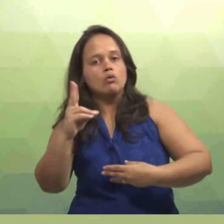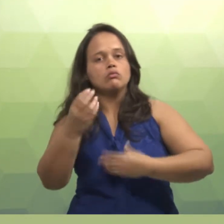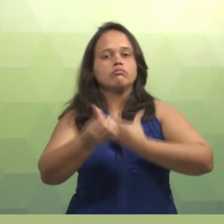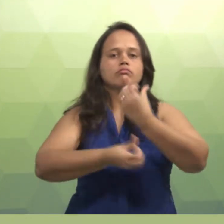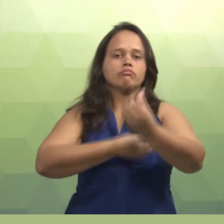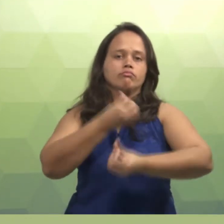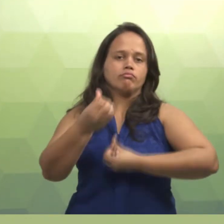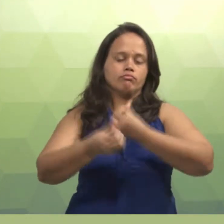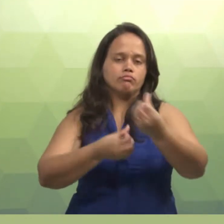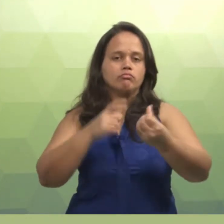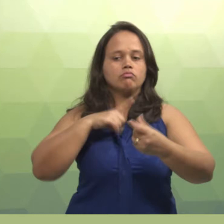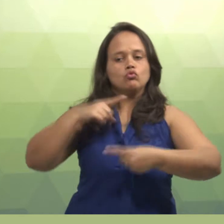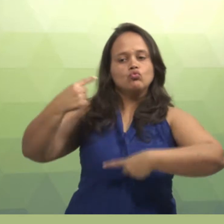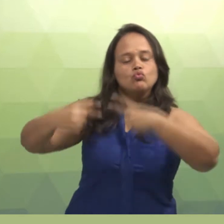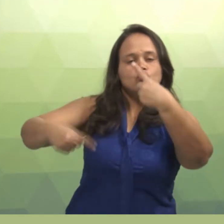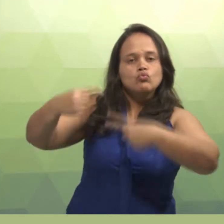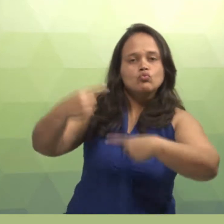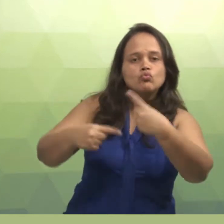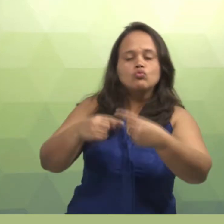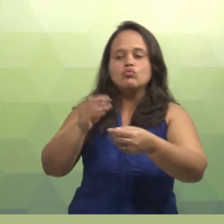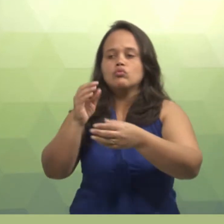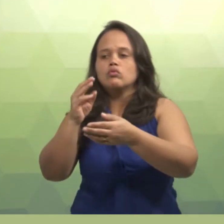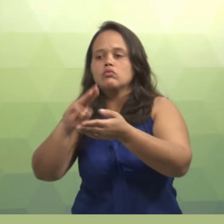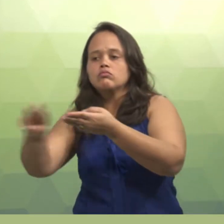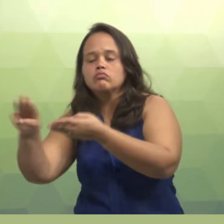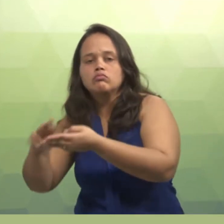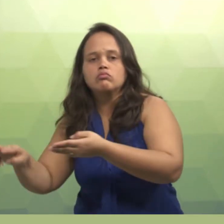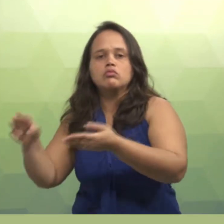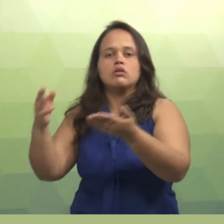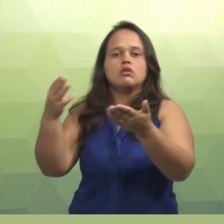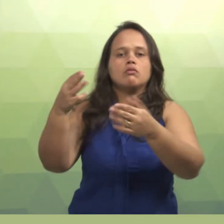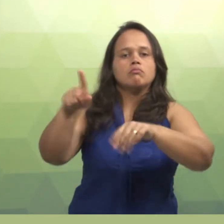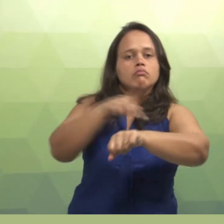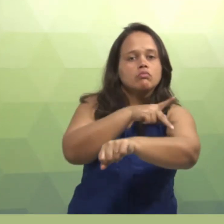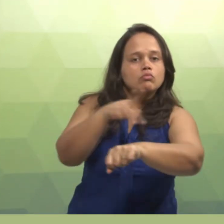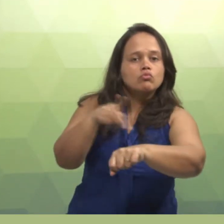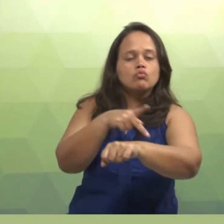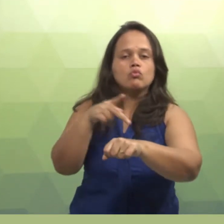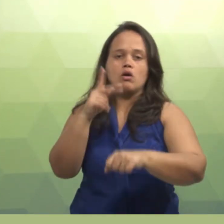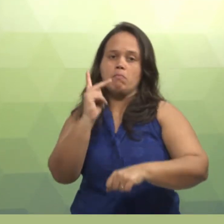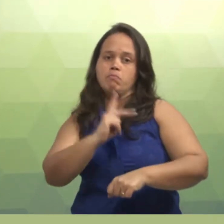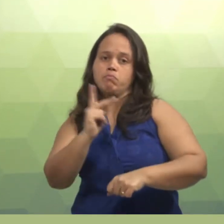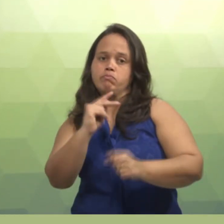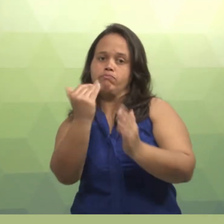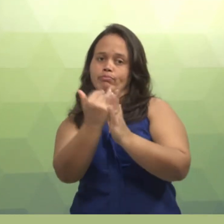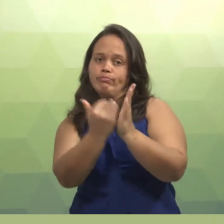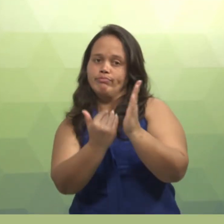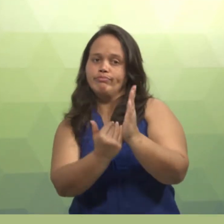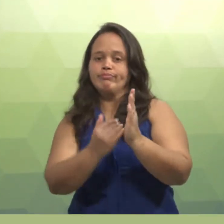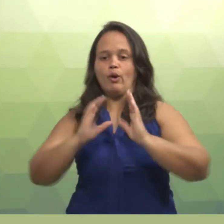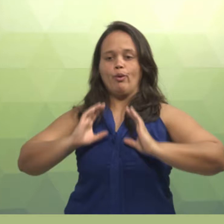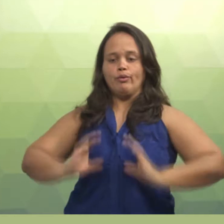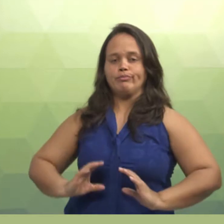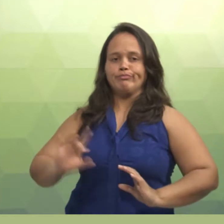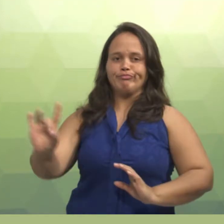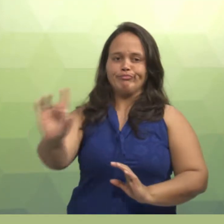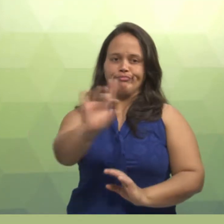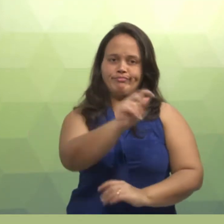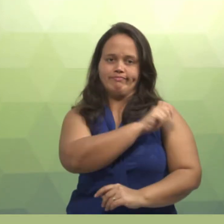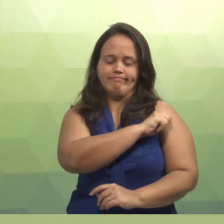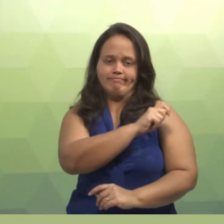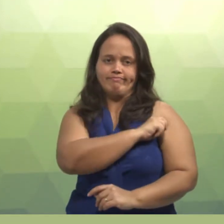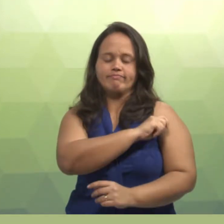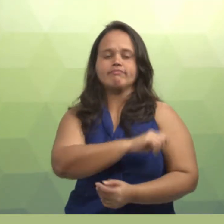encaminhamentos pedagógicos, notas e comportamento de alunos. O Conselho de Classe deve ser uma